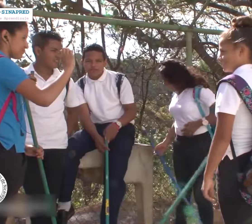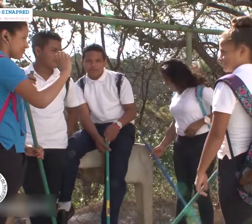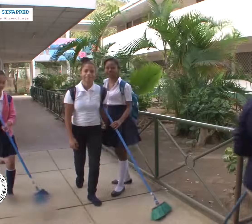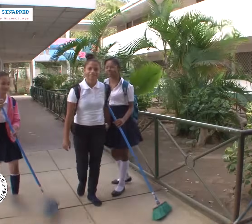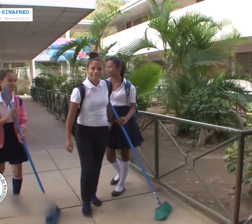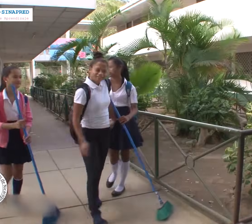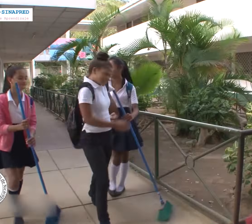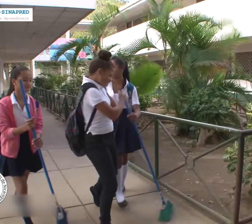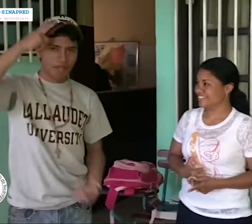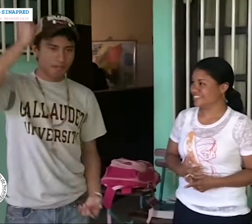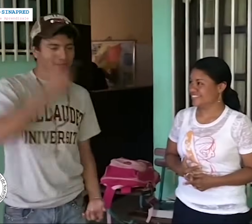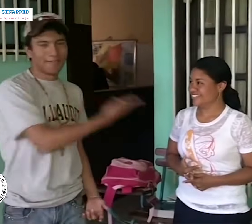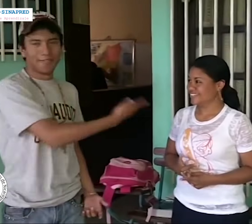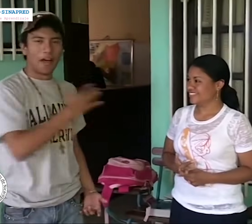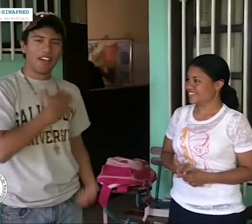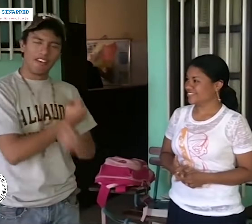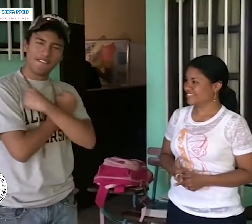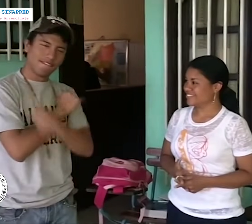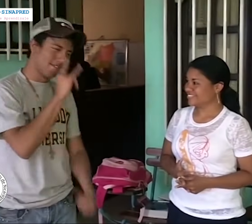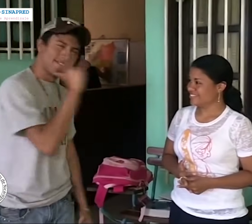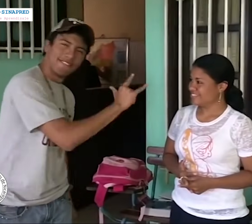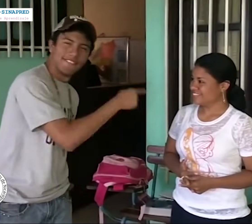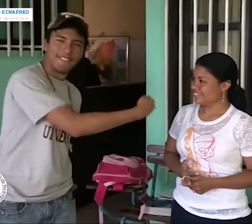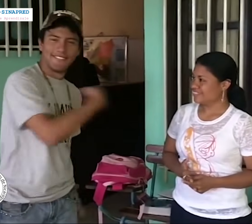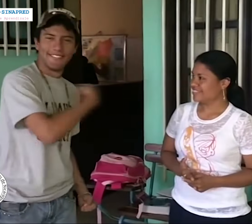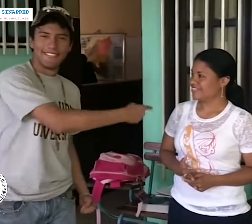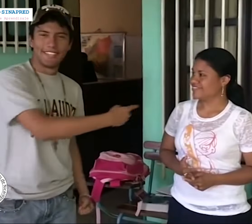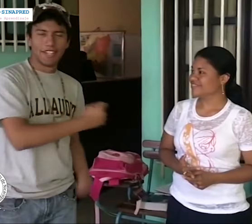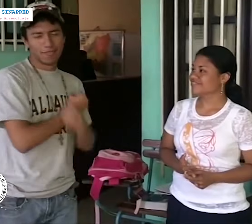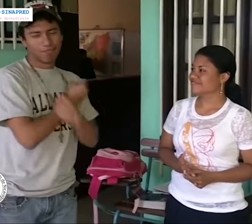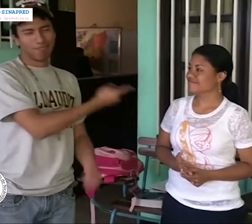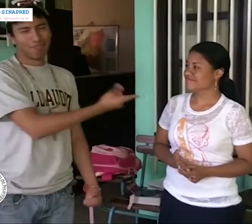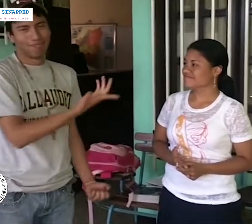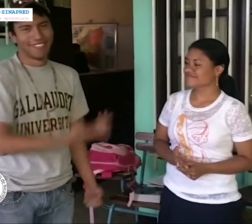nacido una lengua madura con sus propias reglas y gramática.